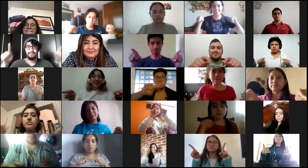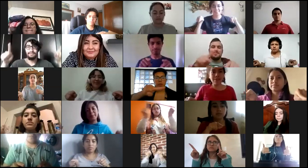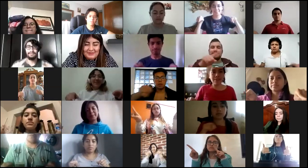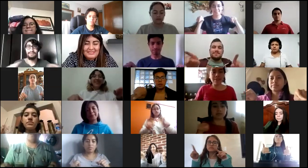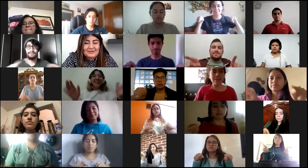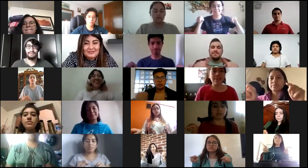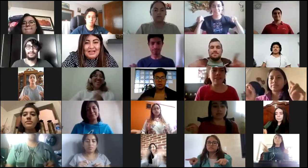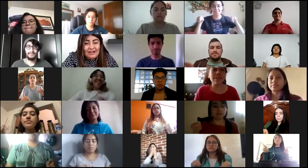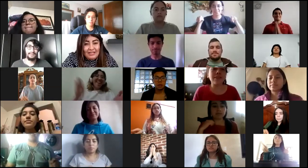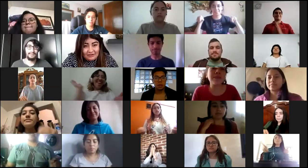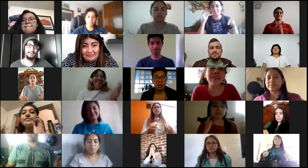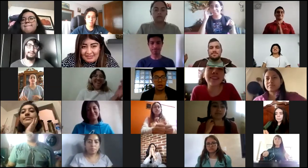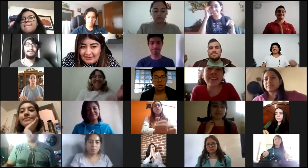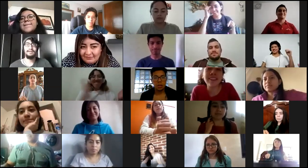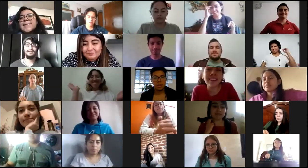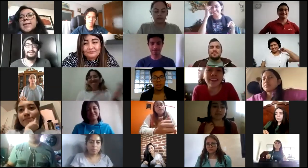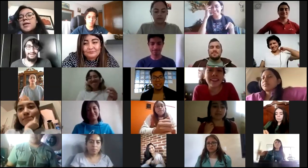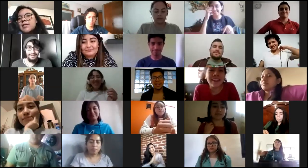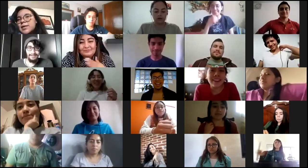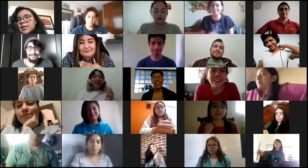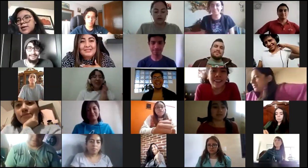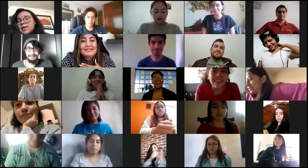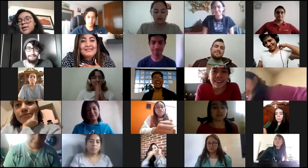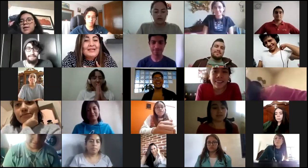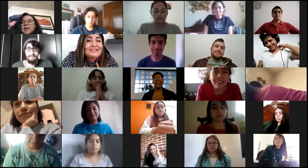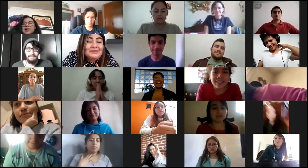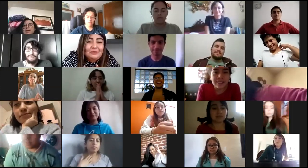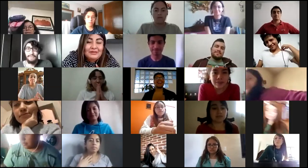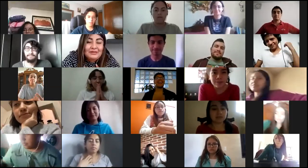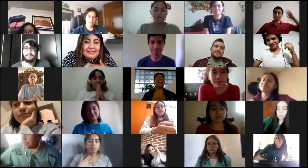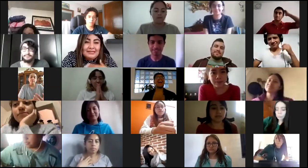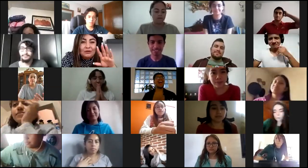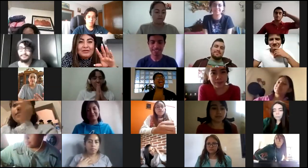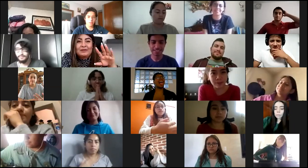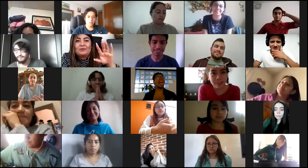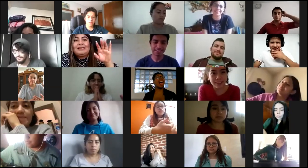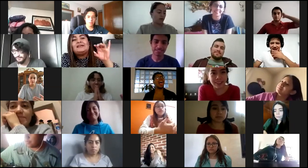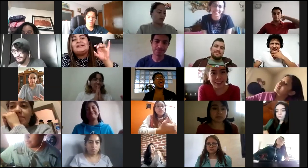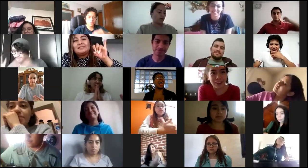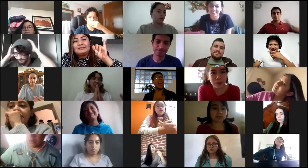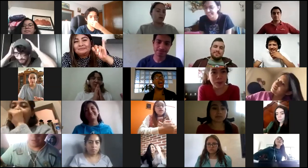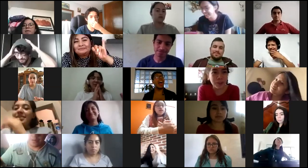Muy bien, chicos. Ahora quiero que me digan, les voy a decir mi nombre, me van a decir cómo me llamo, ¿vale?